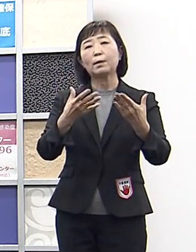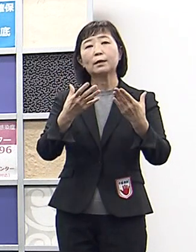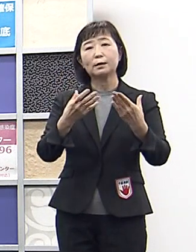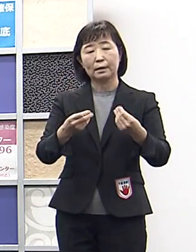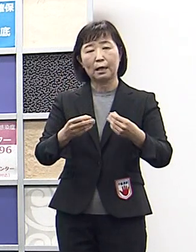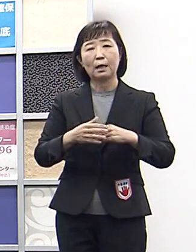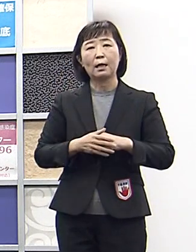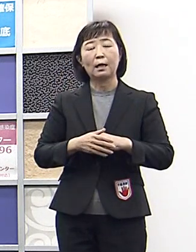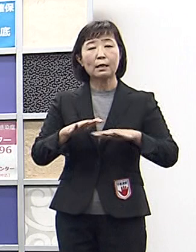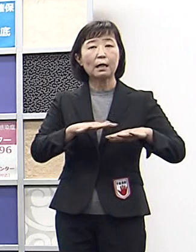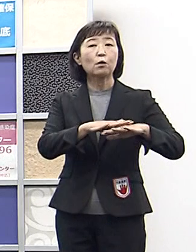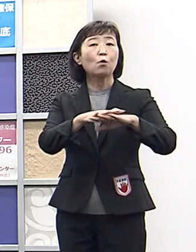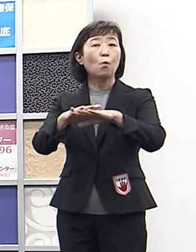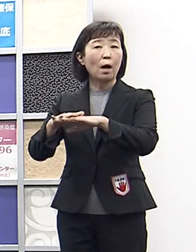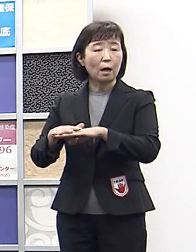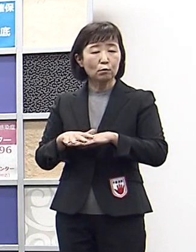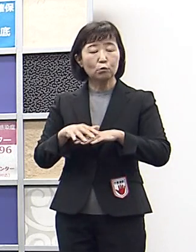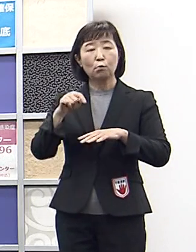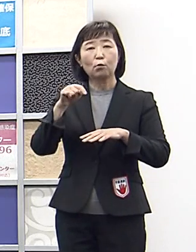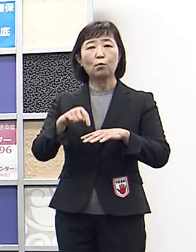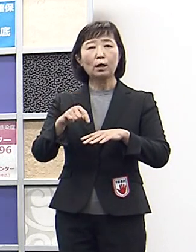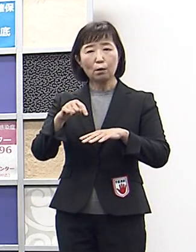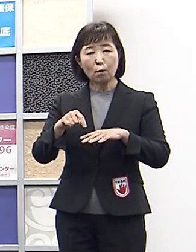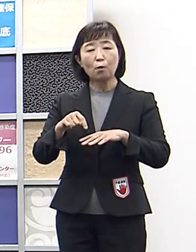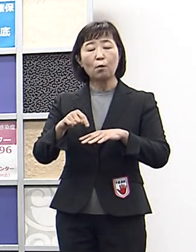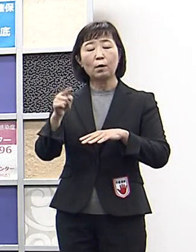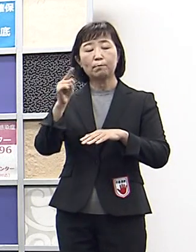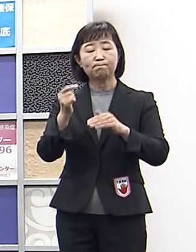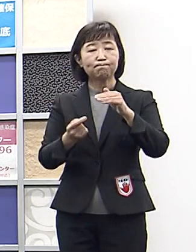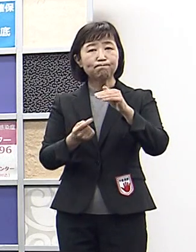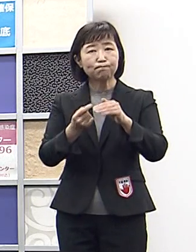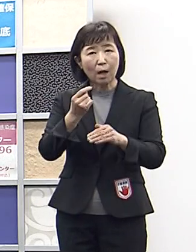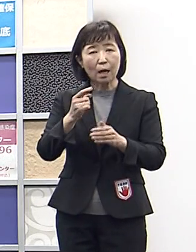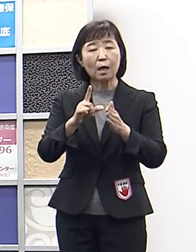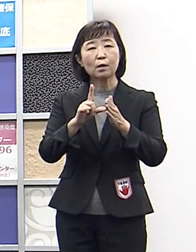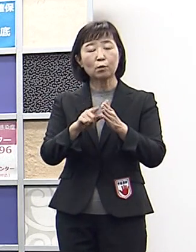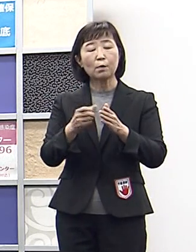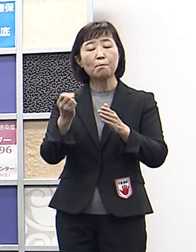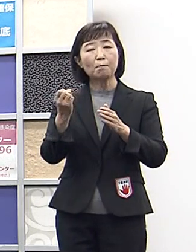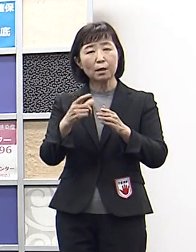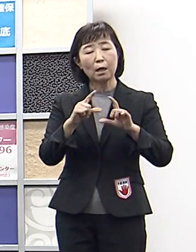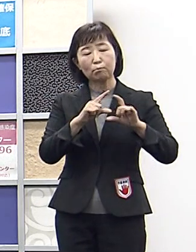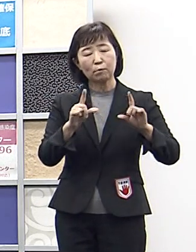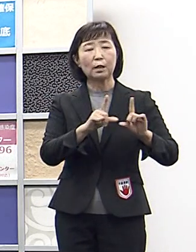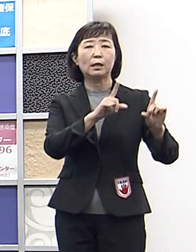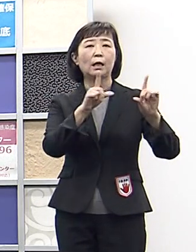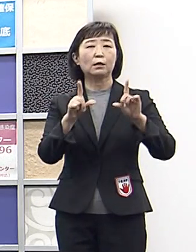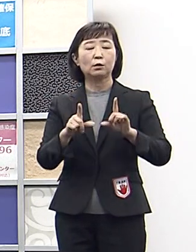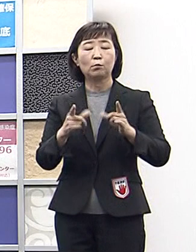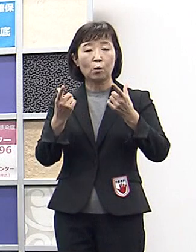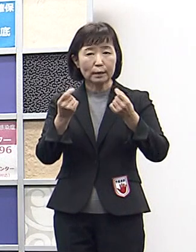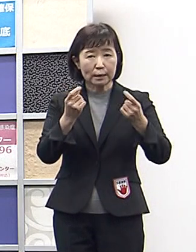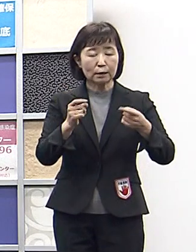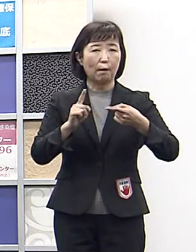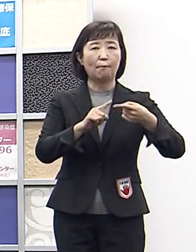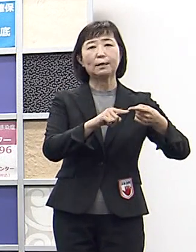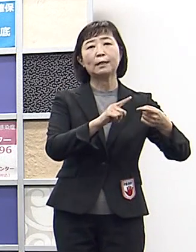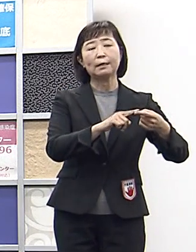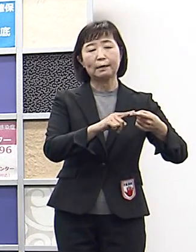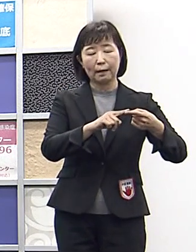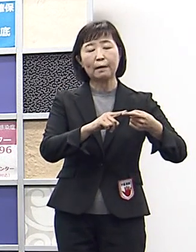ネットワークの財産を生かし平時と有事における対応が社会全体で迅速的確に切り替えられる